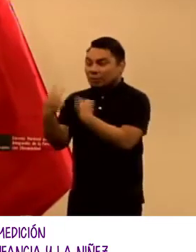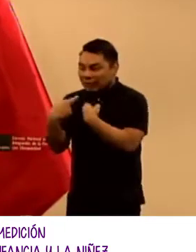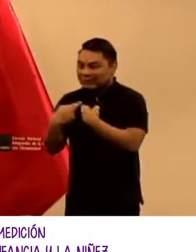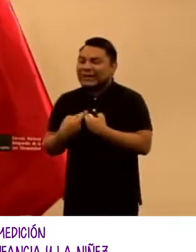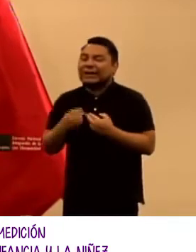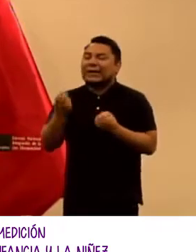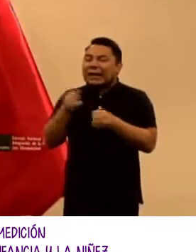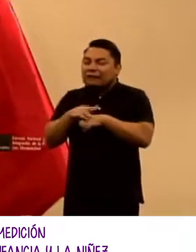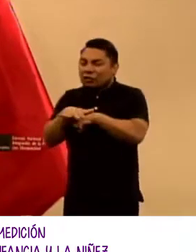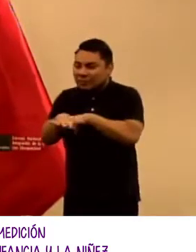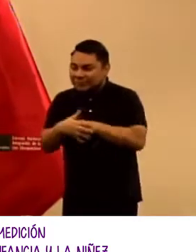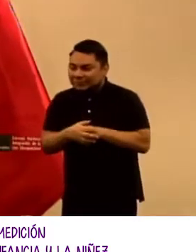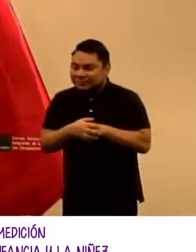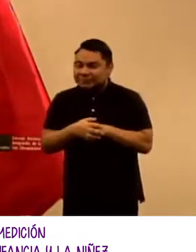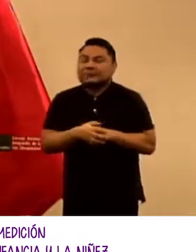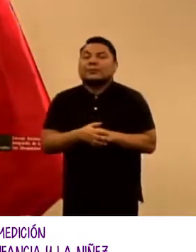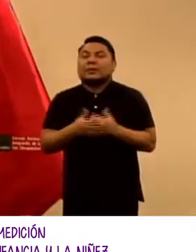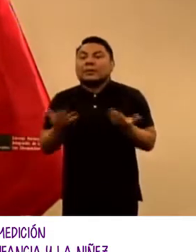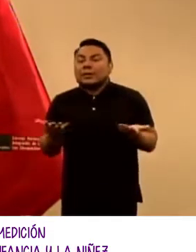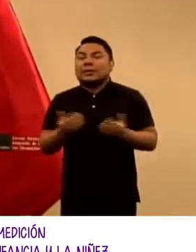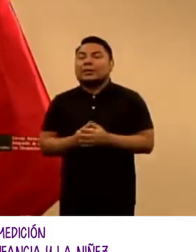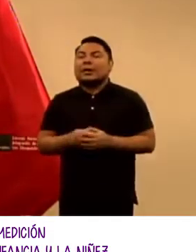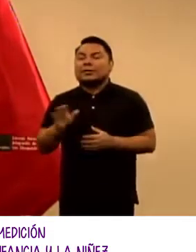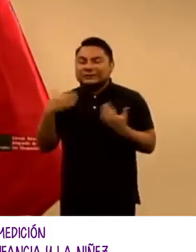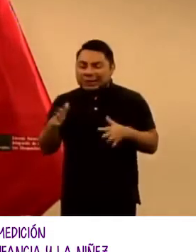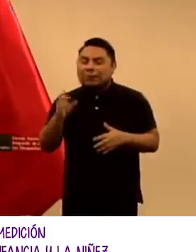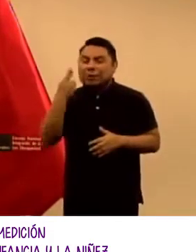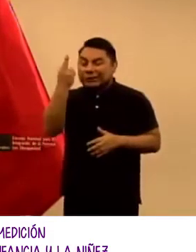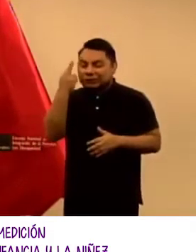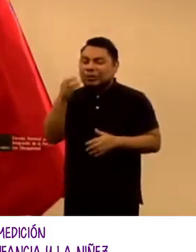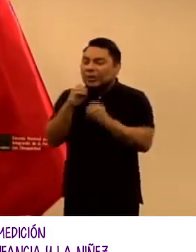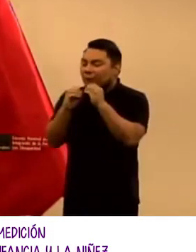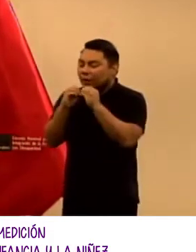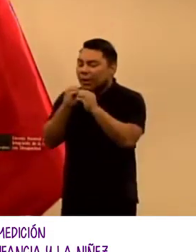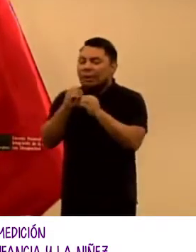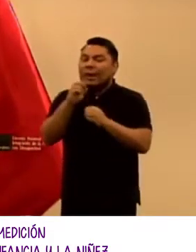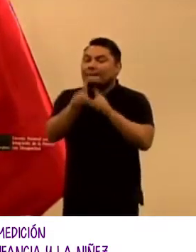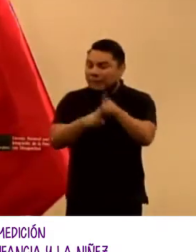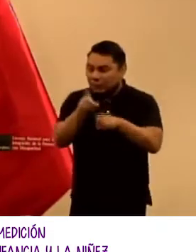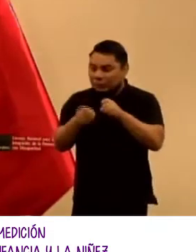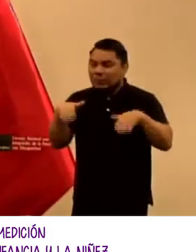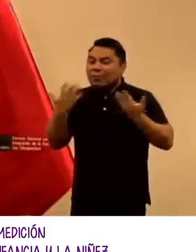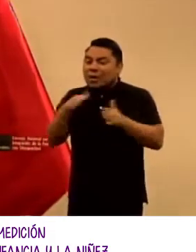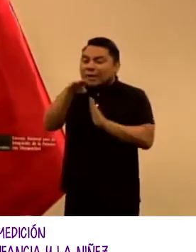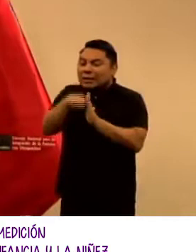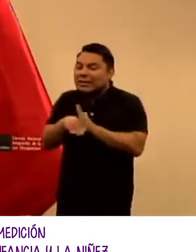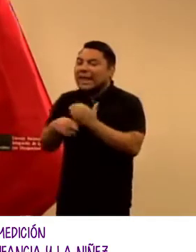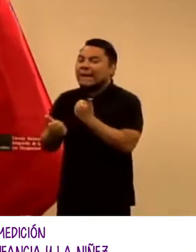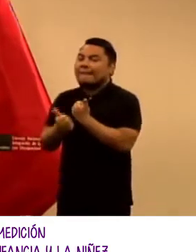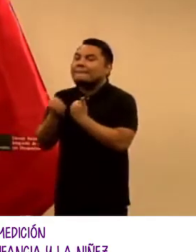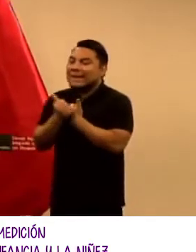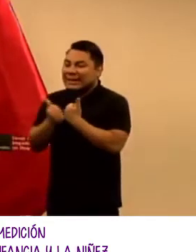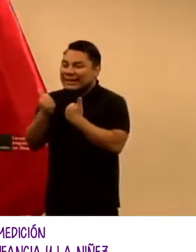las preguntas. A raíz de estos hallazgos, entonces, se modificaron las preguntas justamente para reducir el riesgo de sesgo,